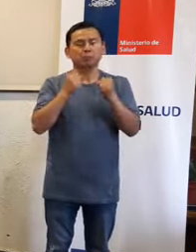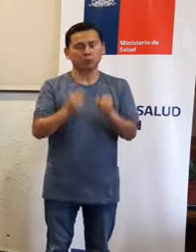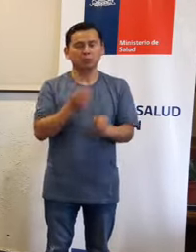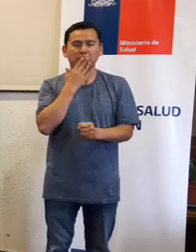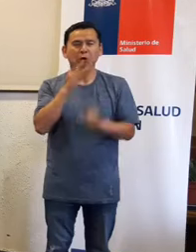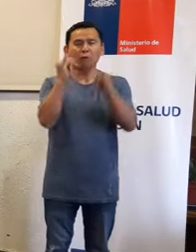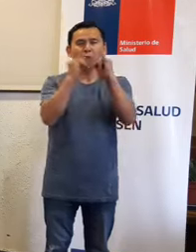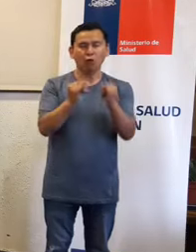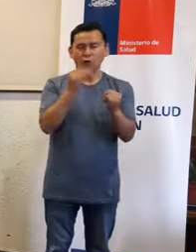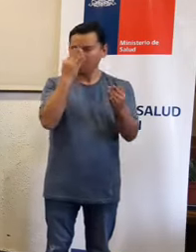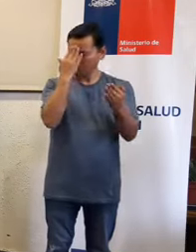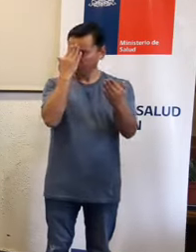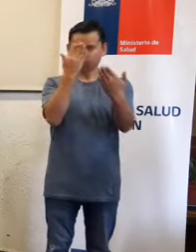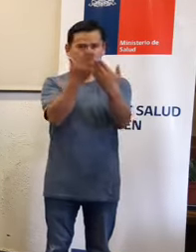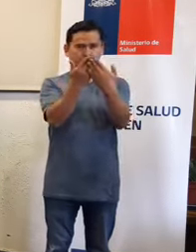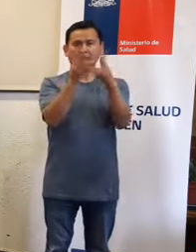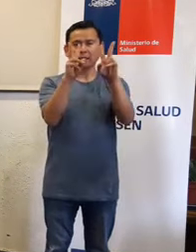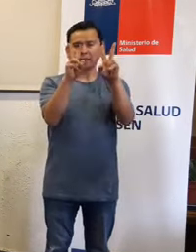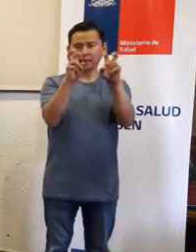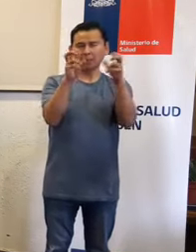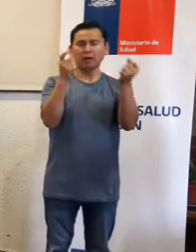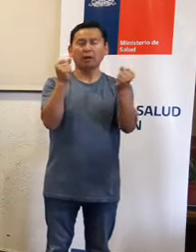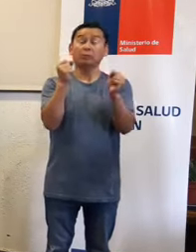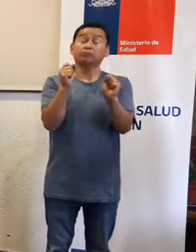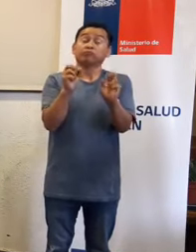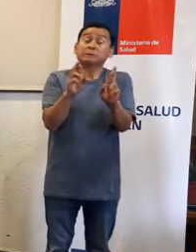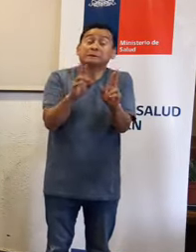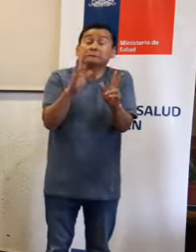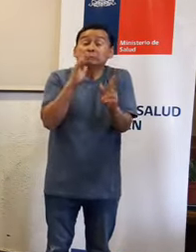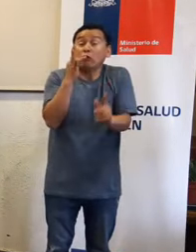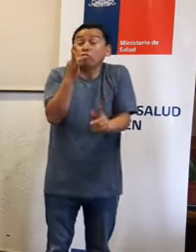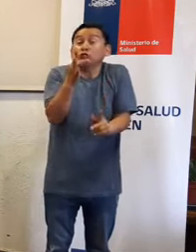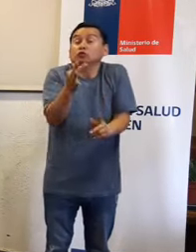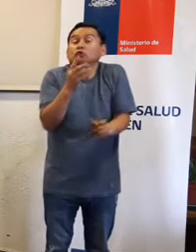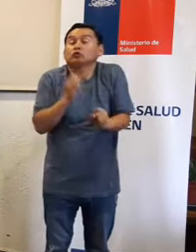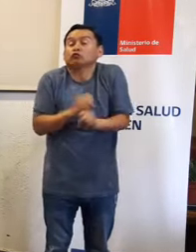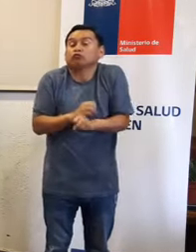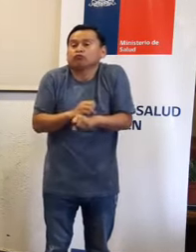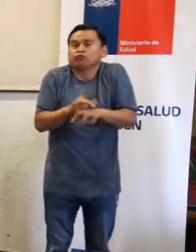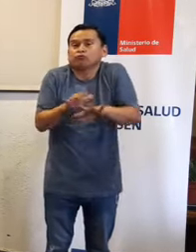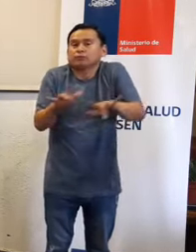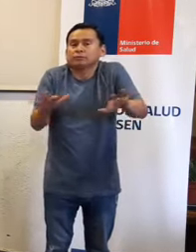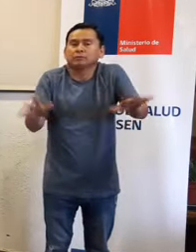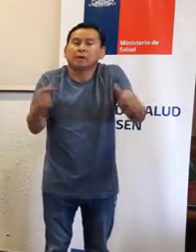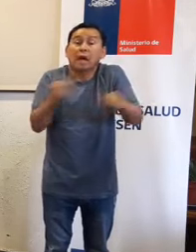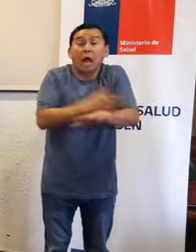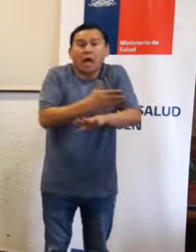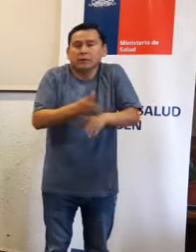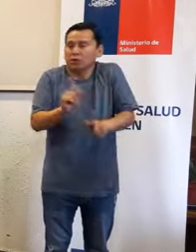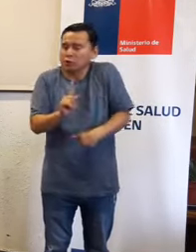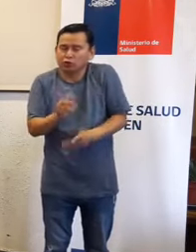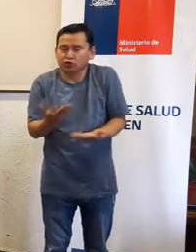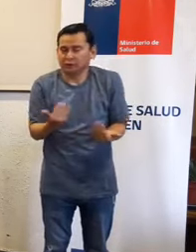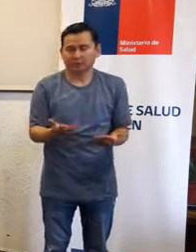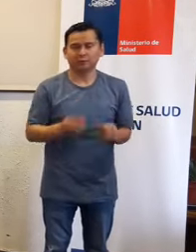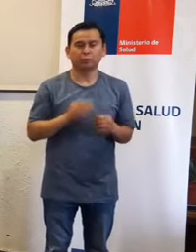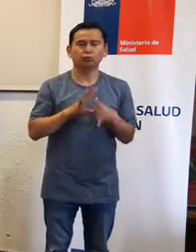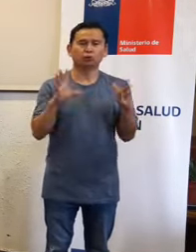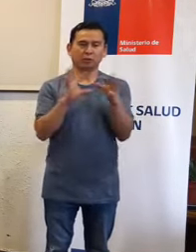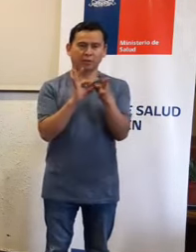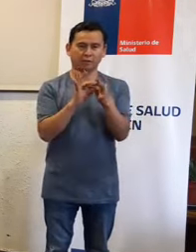de mejor manera preparado en la eventualidad de que tengamos en el futuro un brote comunitario, cosa que hasta la hora no se ha dado. Muchas